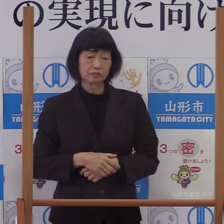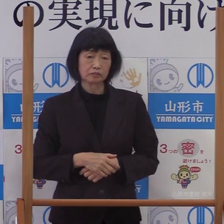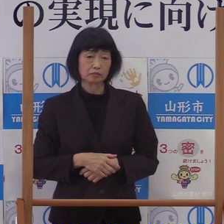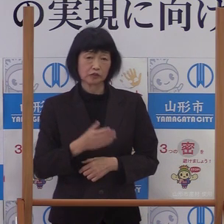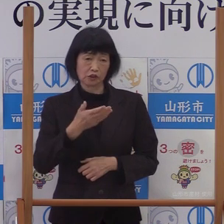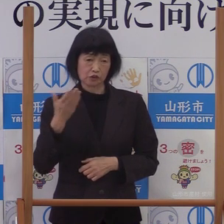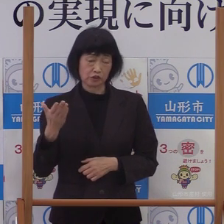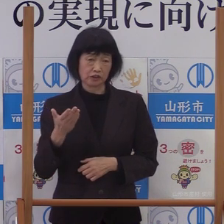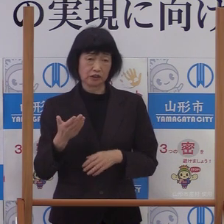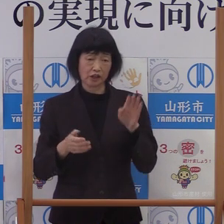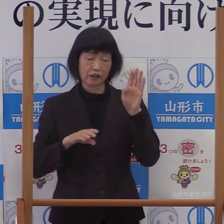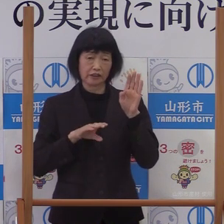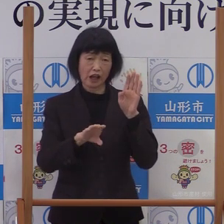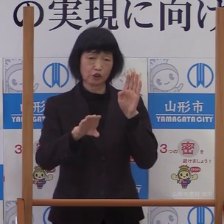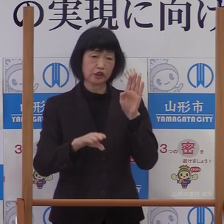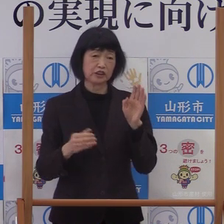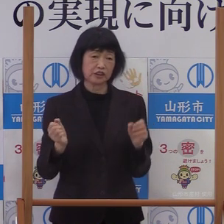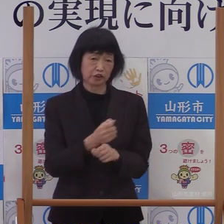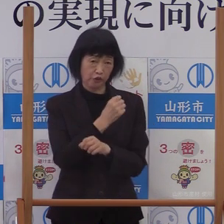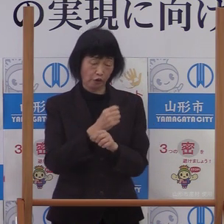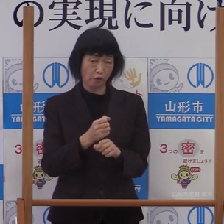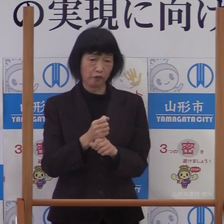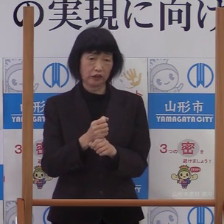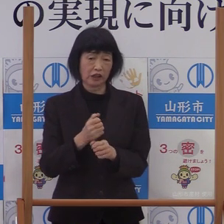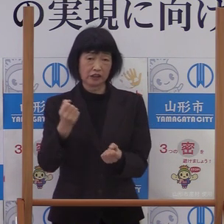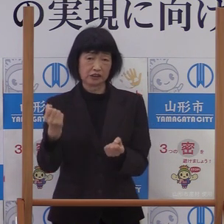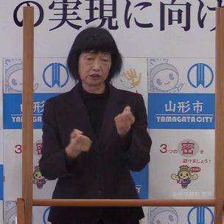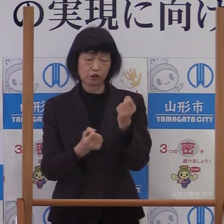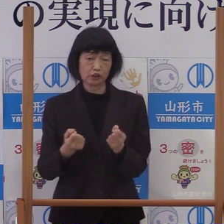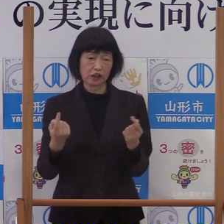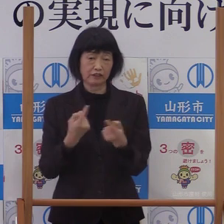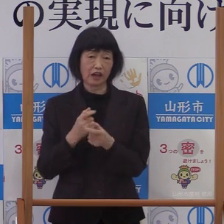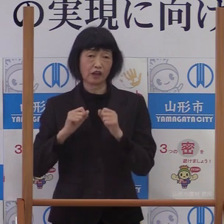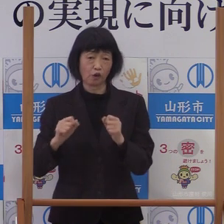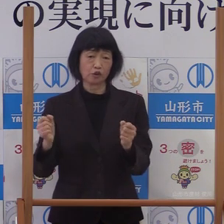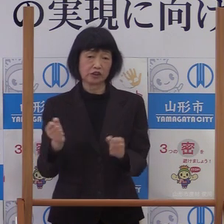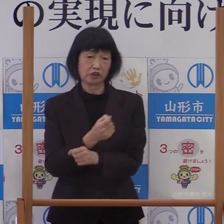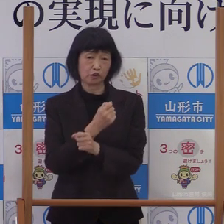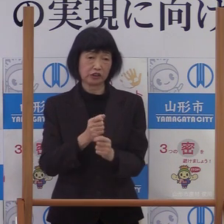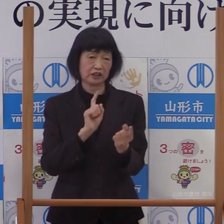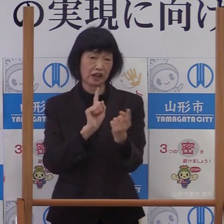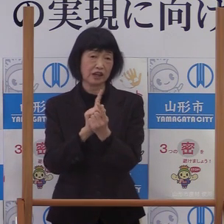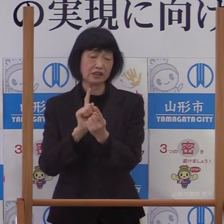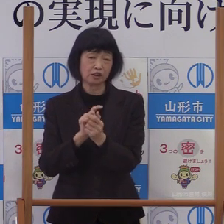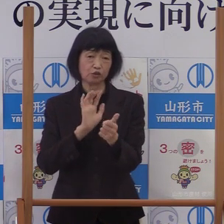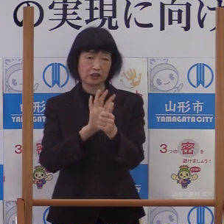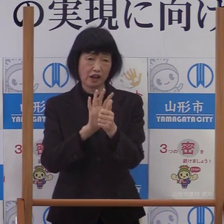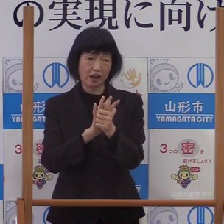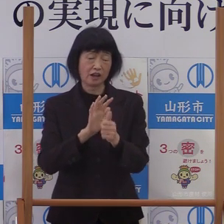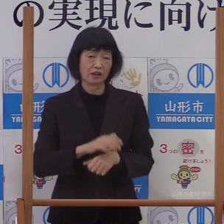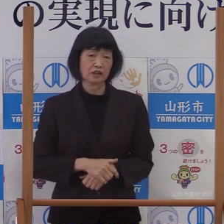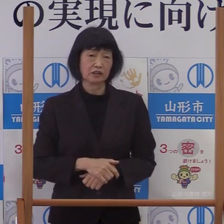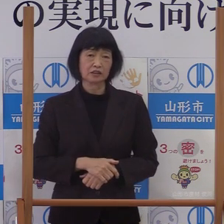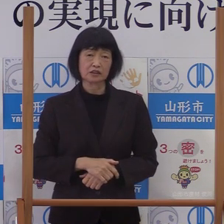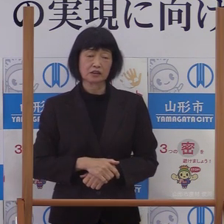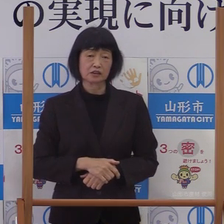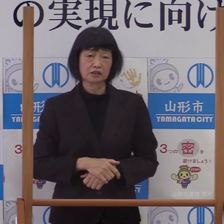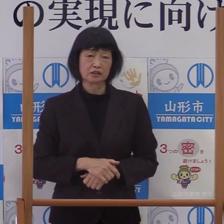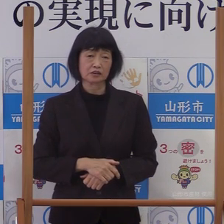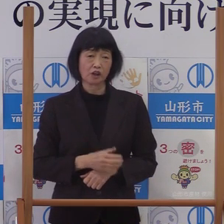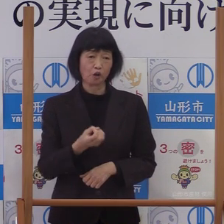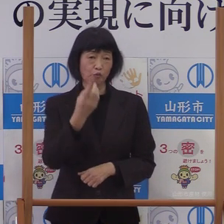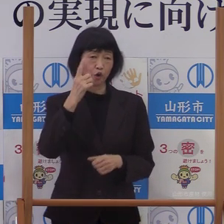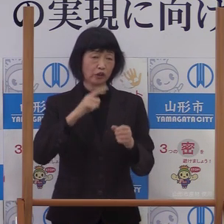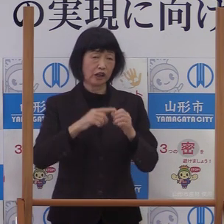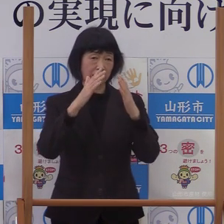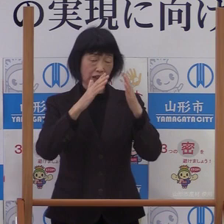次に、タクシー事業者および自動車運転代行業者への支援についてです。忘年会